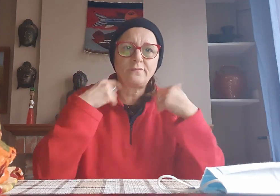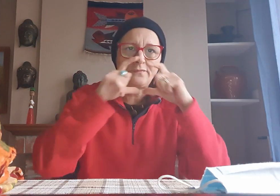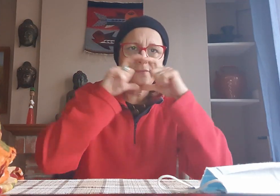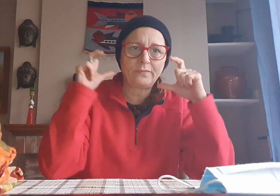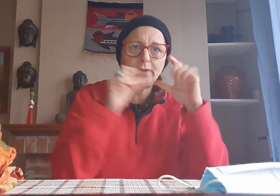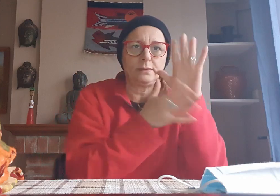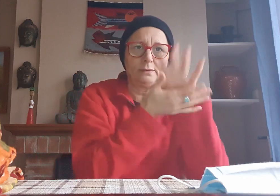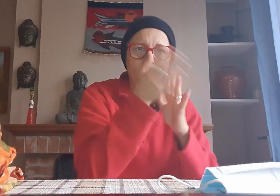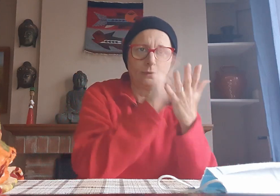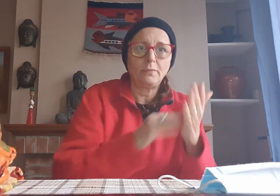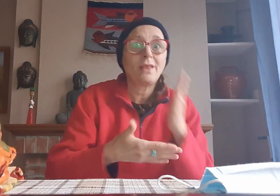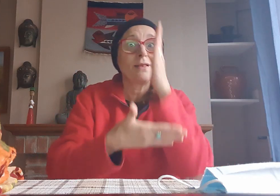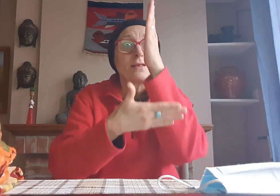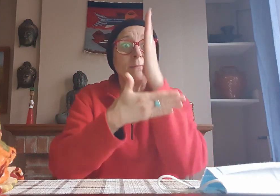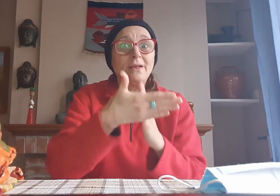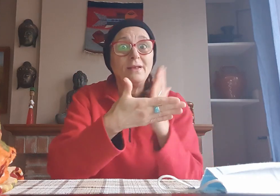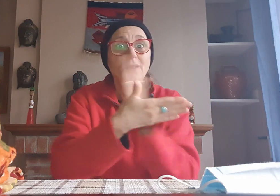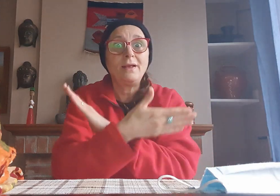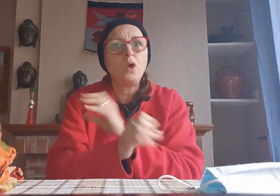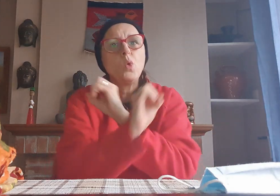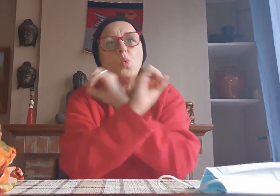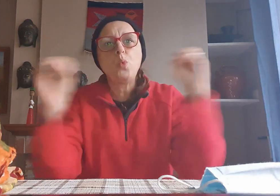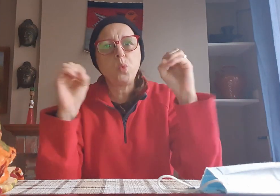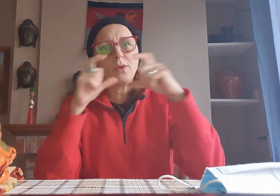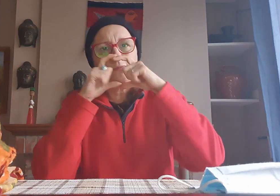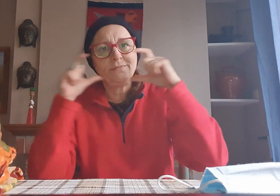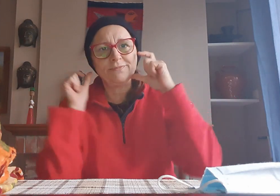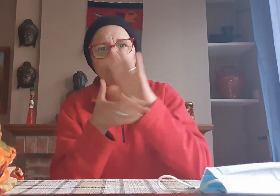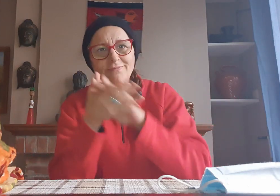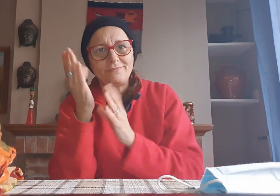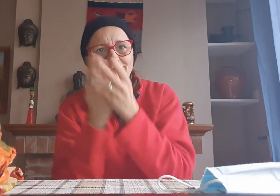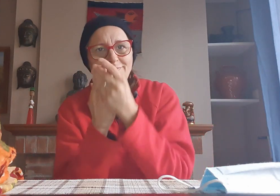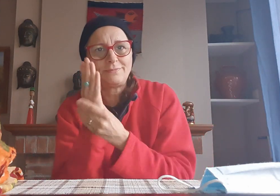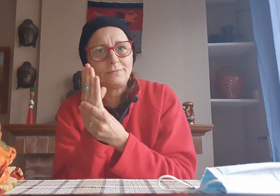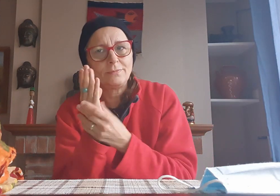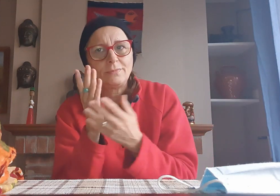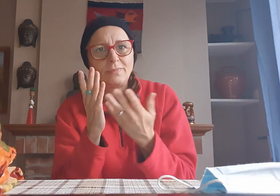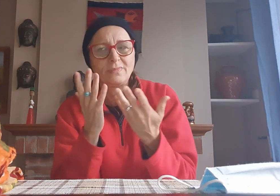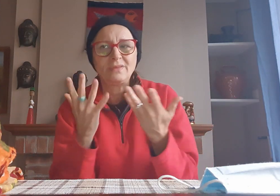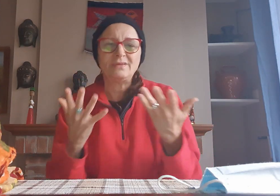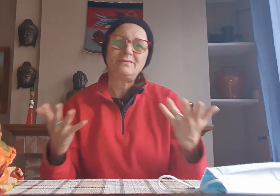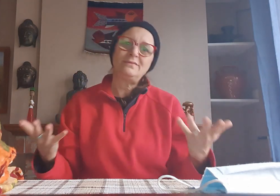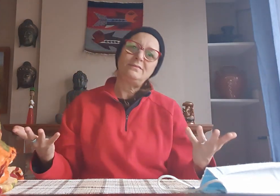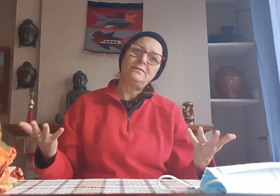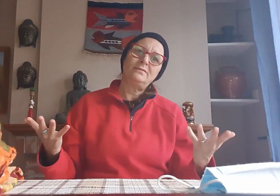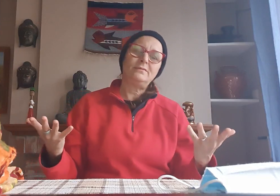baño. Increíble. Ducha, bañera enorme. Es precioso. Madre mía, pero si esto nunca acaba.